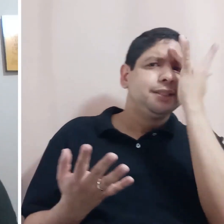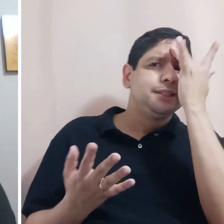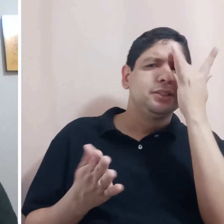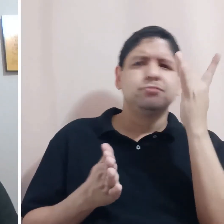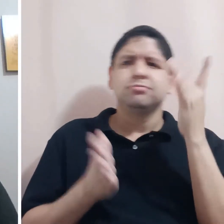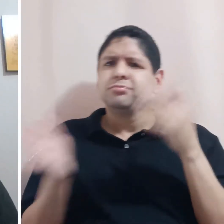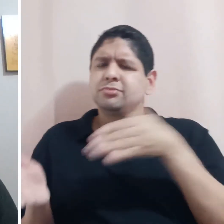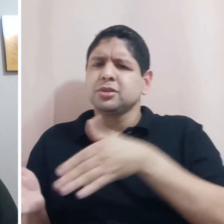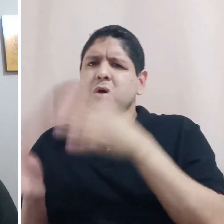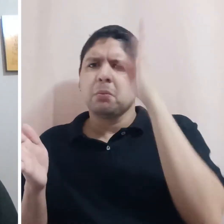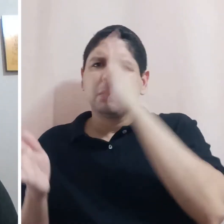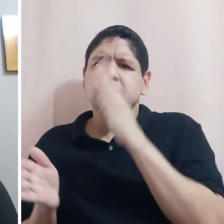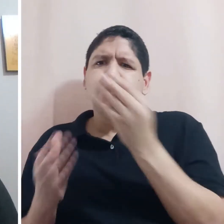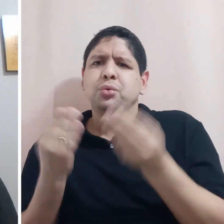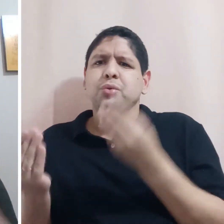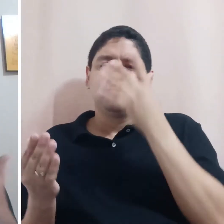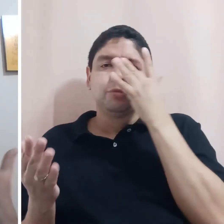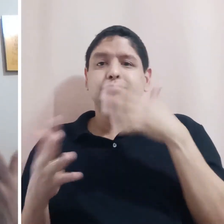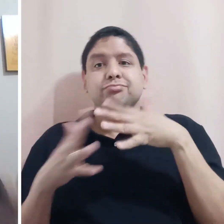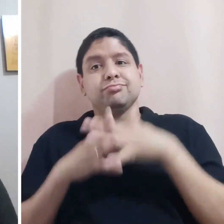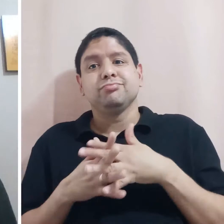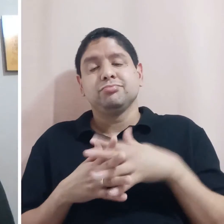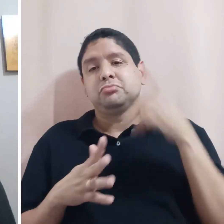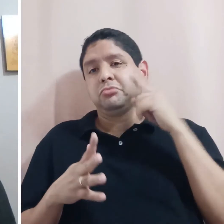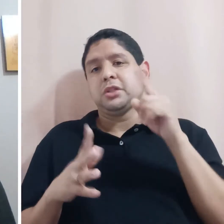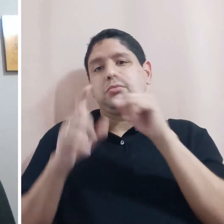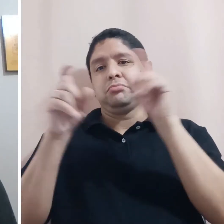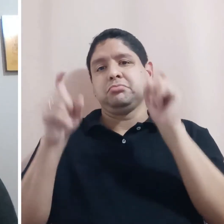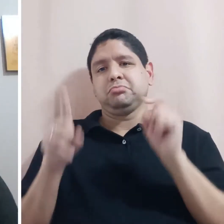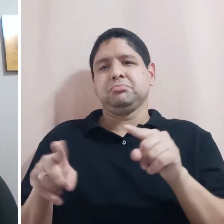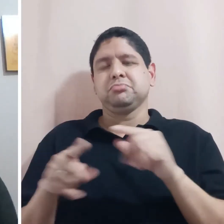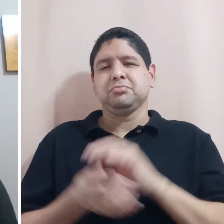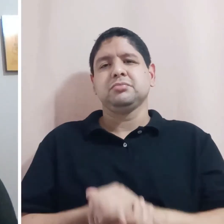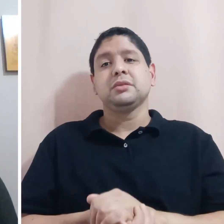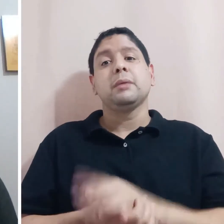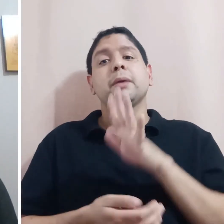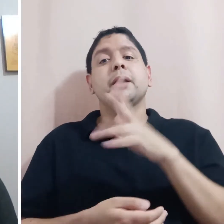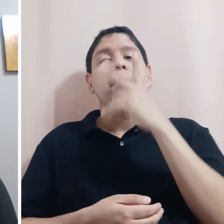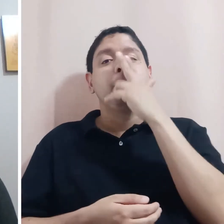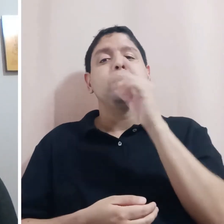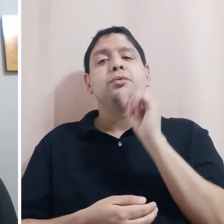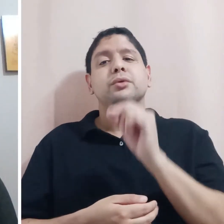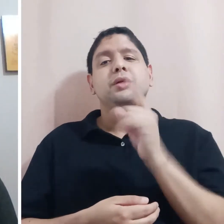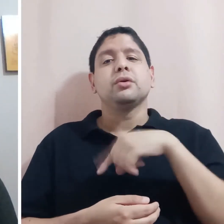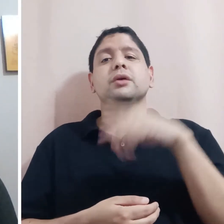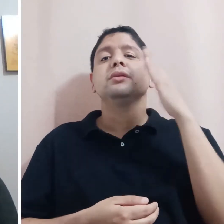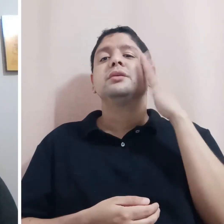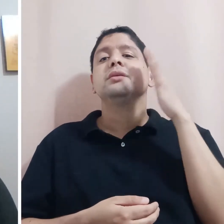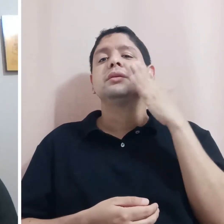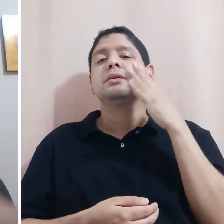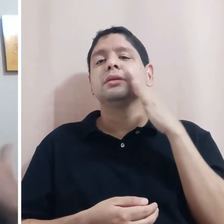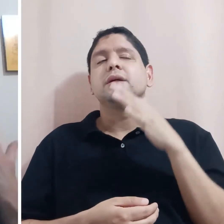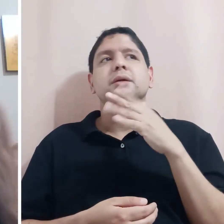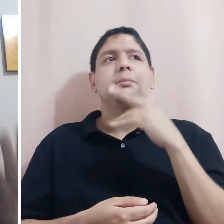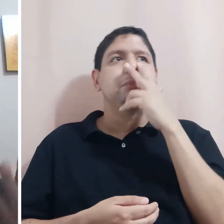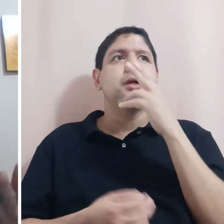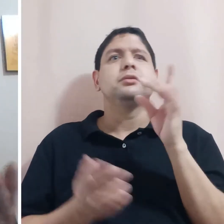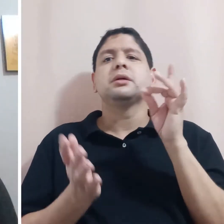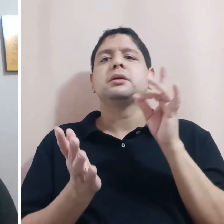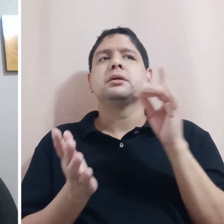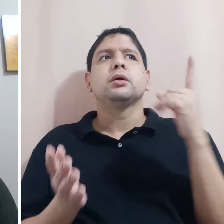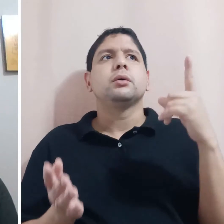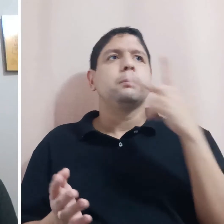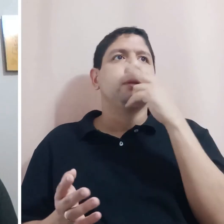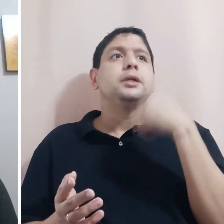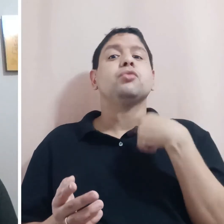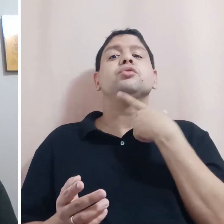depois continua a viagem, tá? Mas antes dessa chegada, né, do Pedro Álvares Cabral, e que talvez seja alguma coisa que ajude a